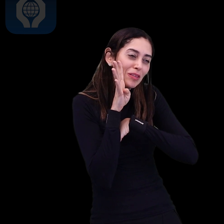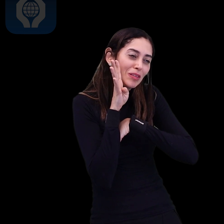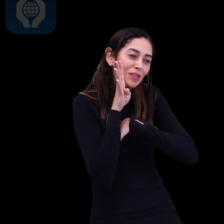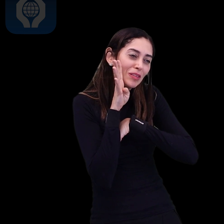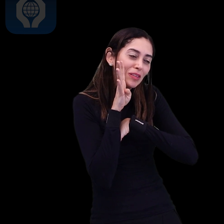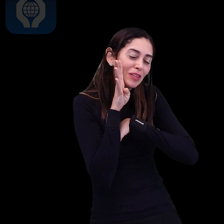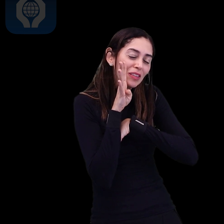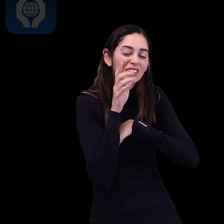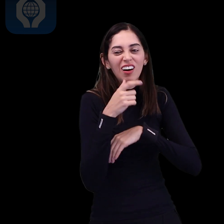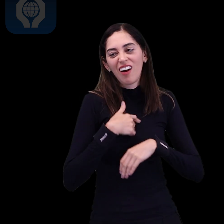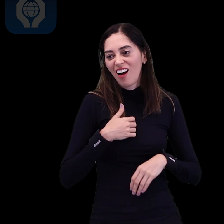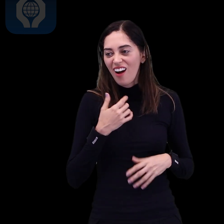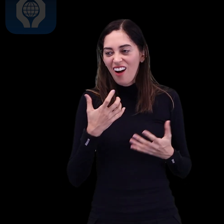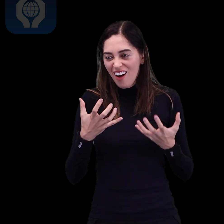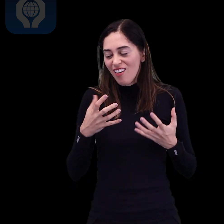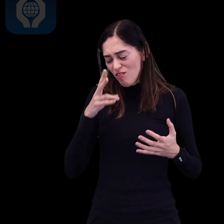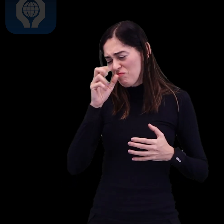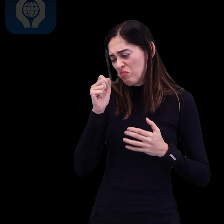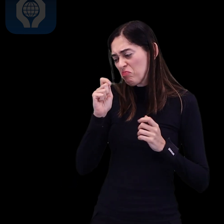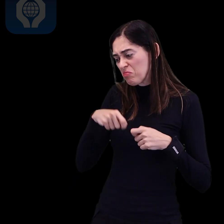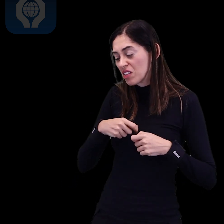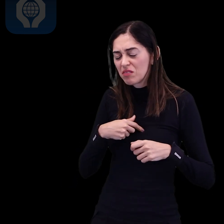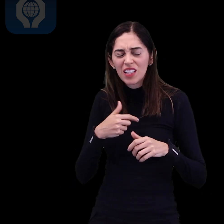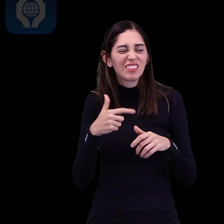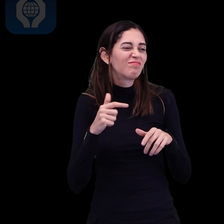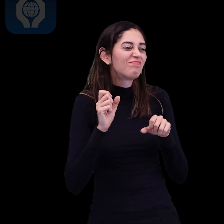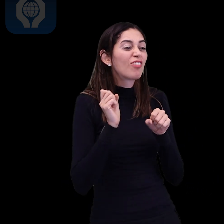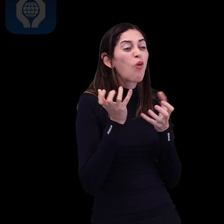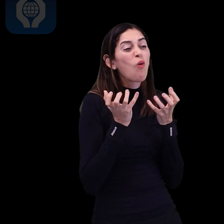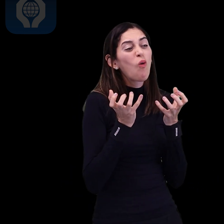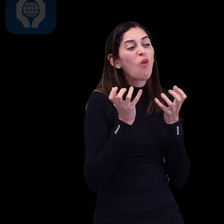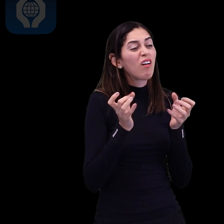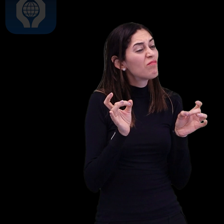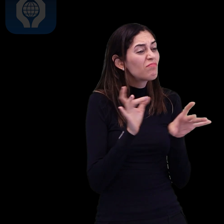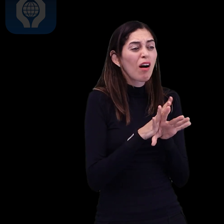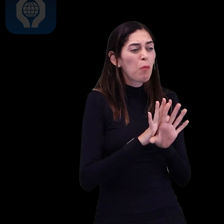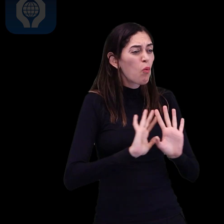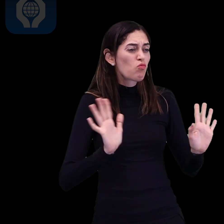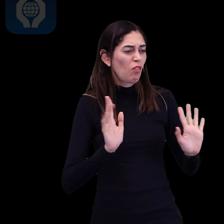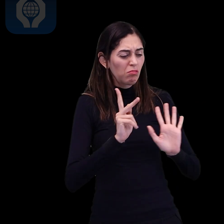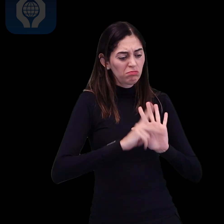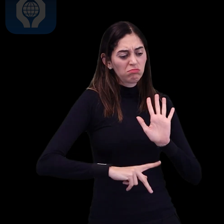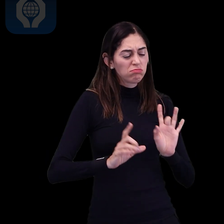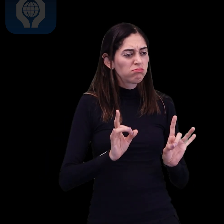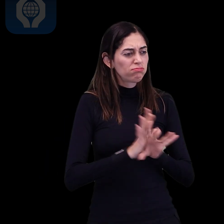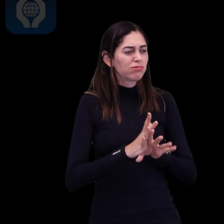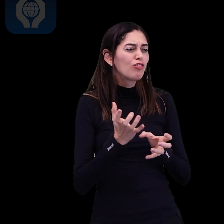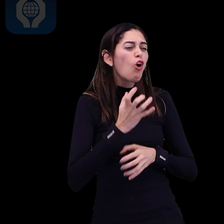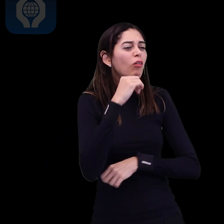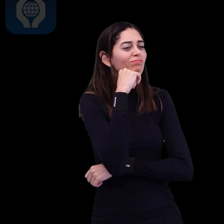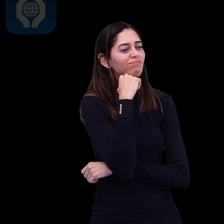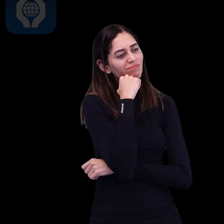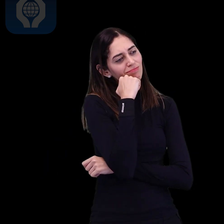tivesse energia para fazer mais, você não o faria porque tudo que precisava ser feito naquele projeto estava